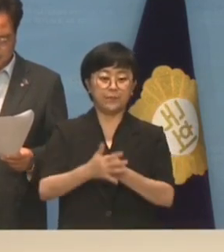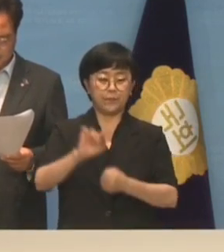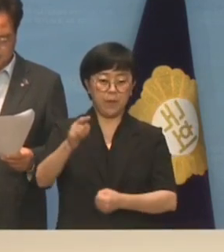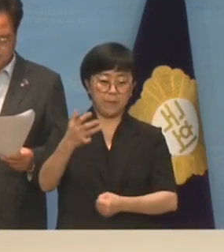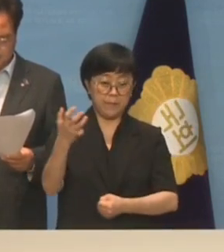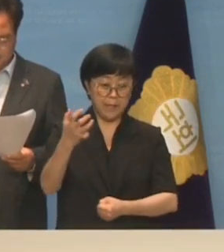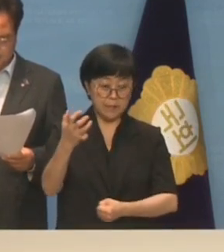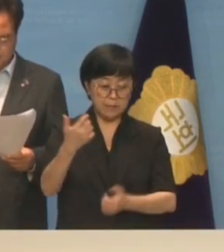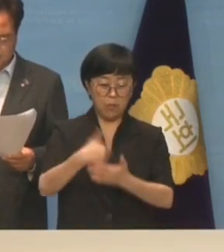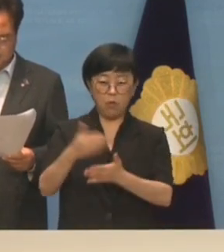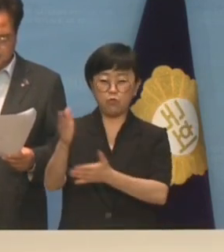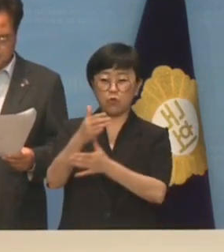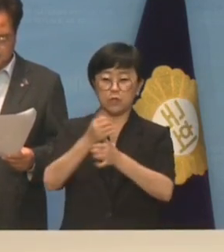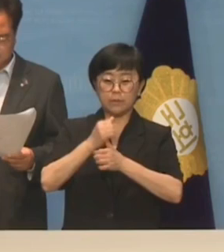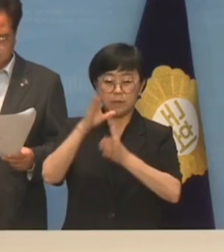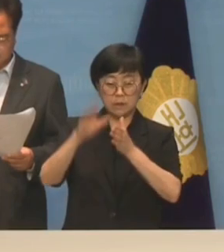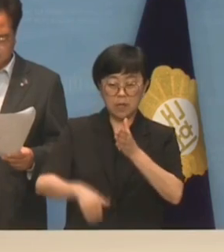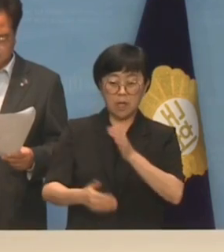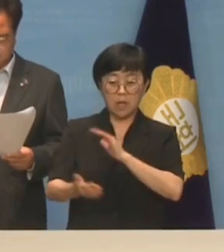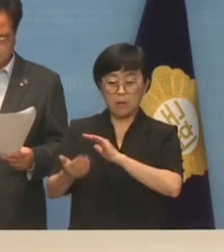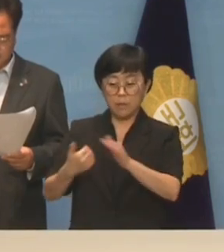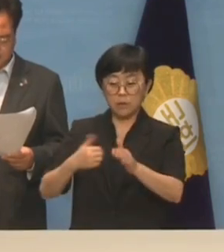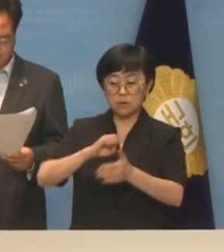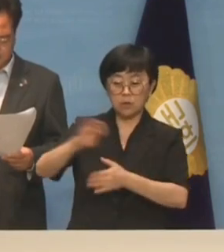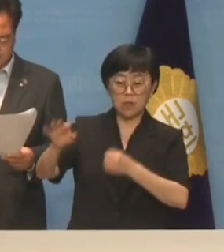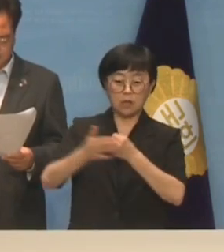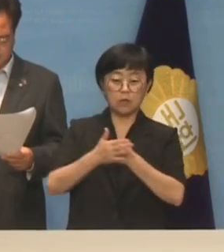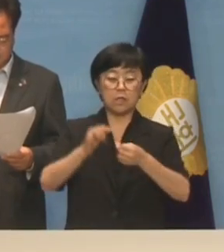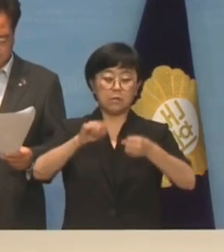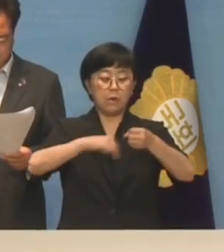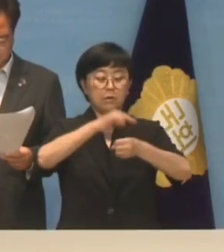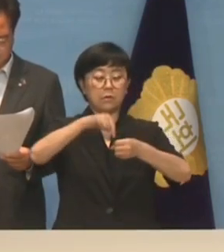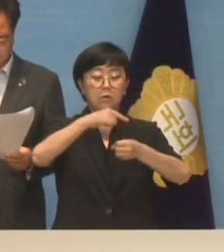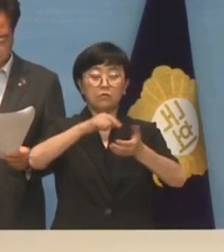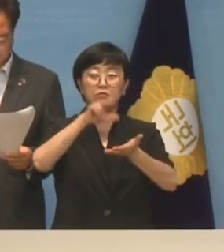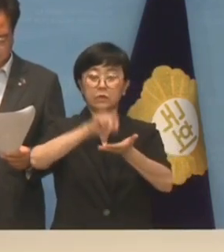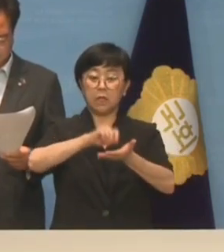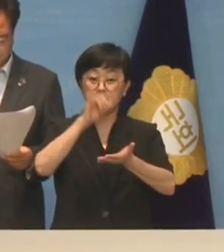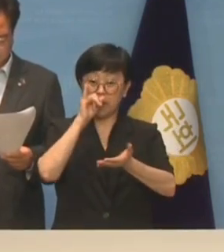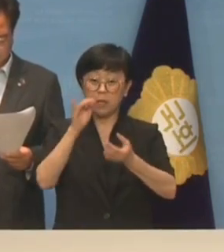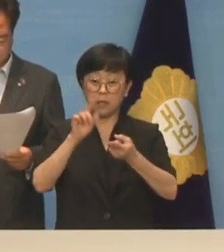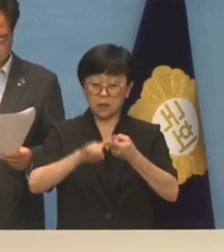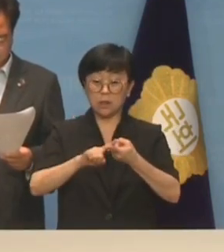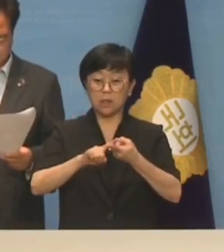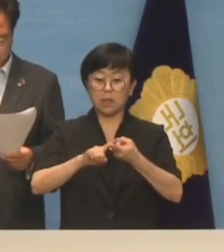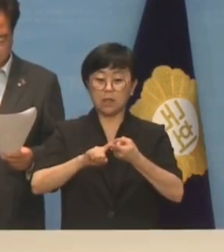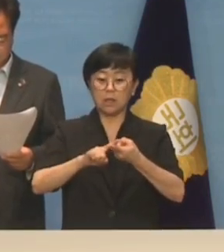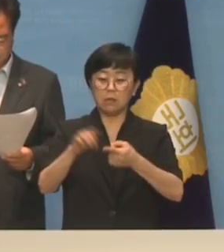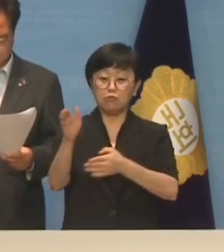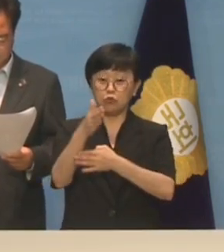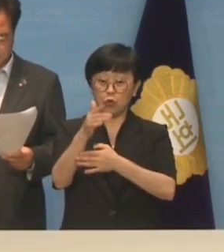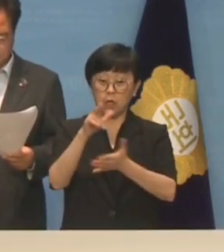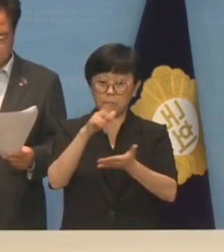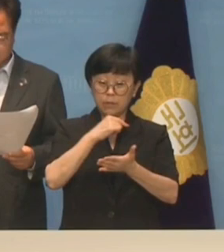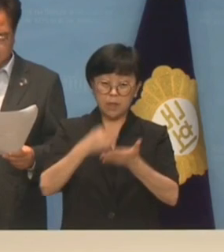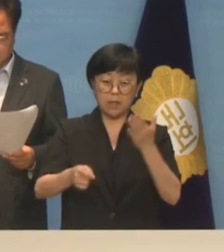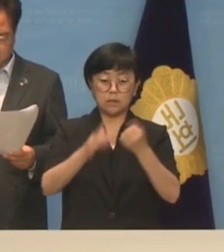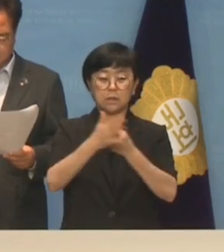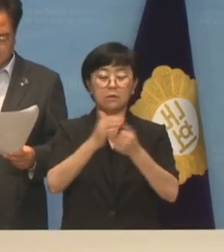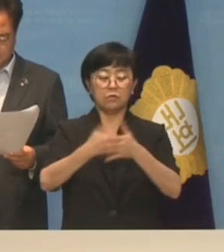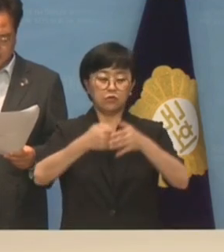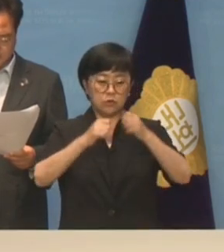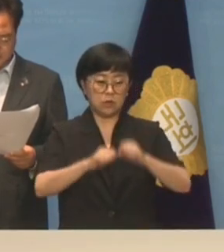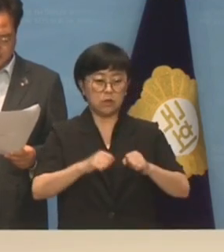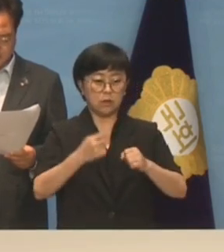초과 우럭과 같이 방류 전에도 비계획적 방사성 물질 유출이 이루어지고 있어 이에 대한 구체적인 실태